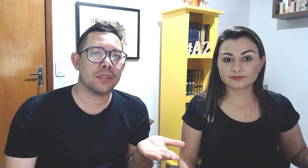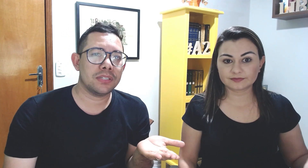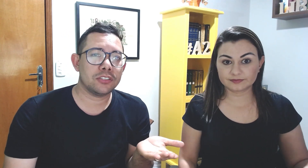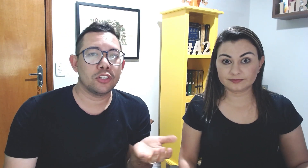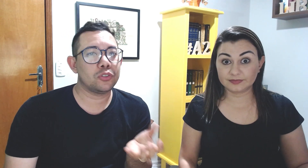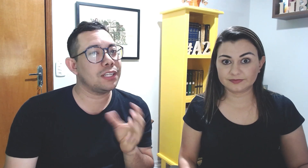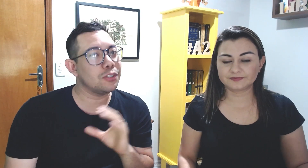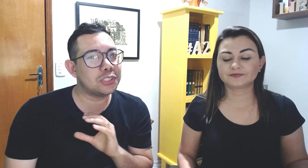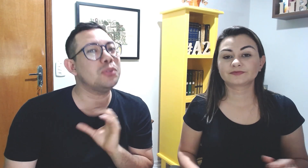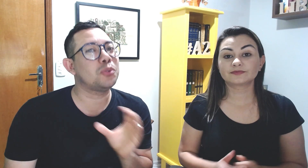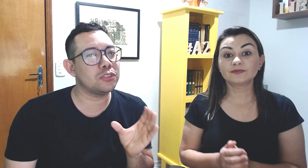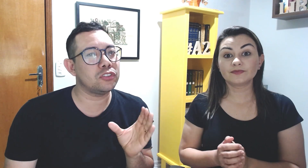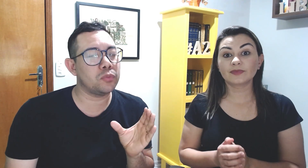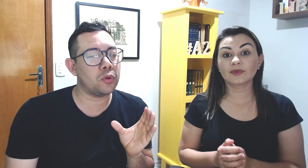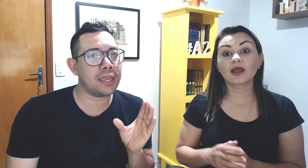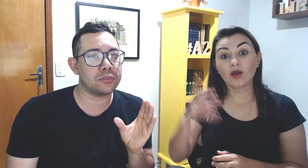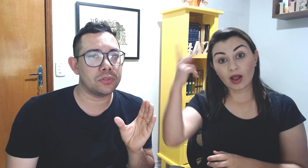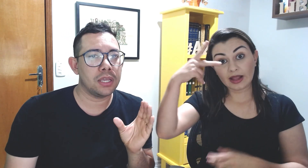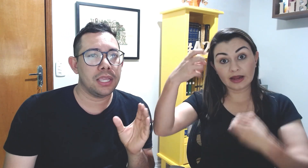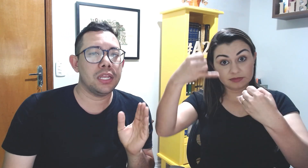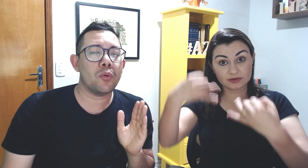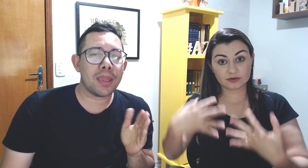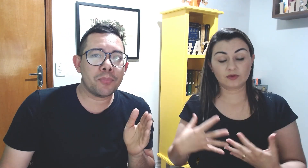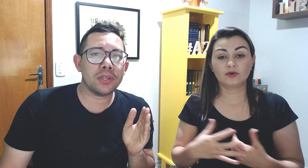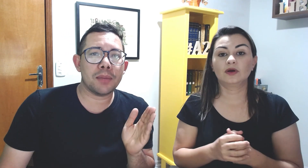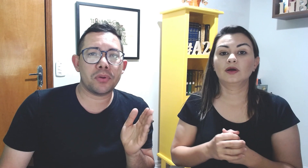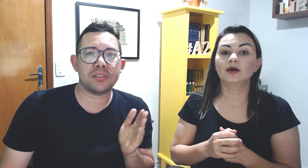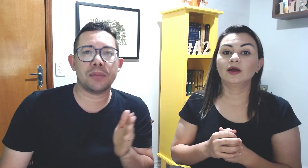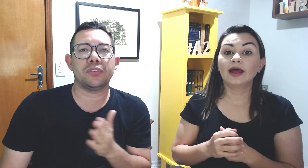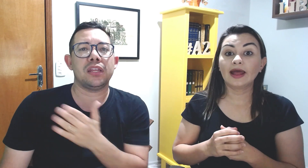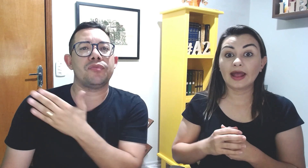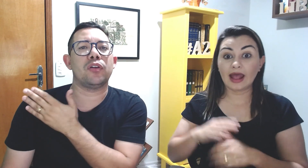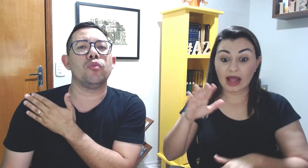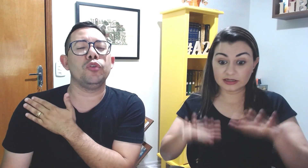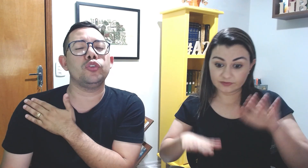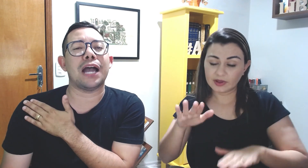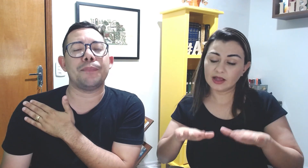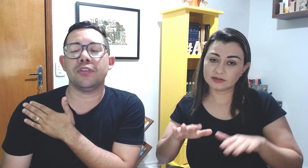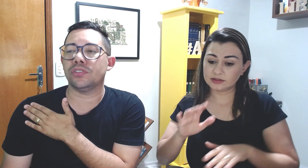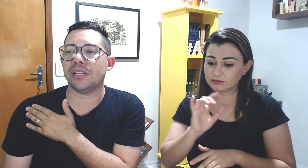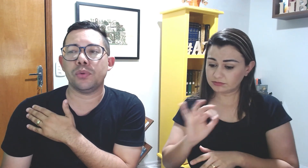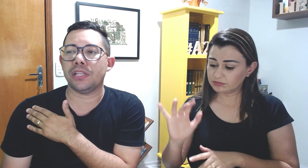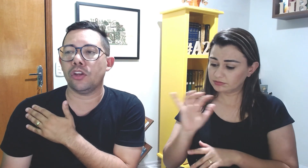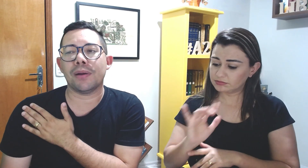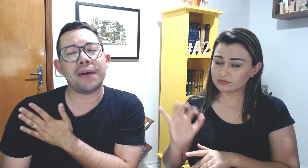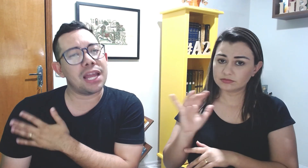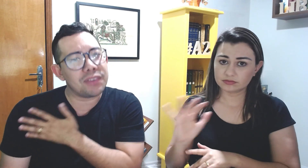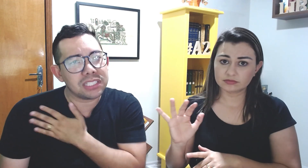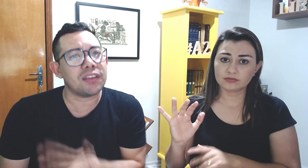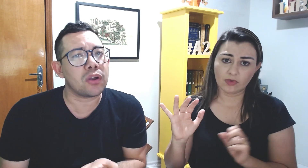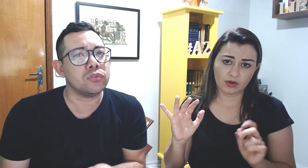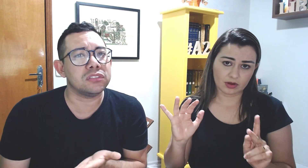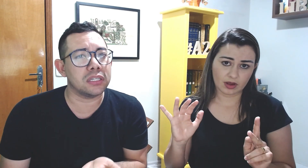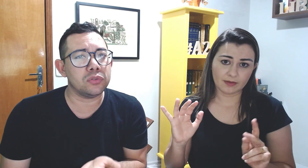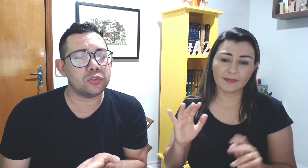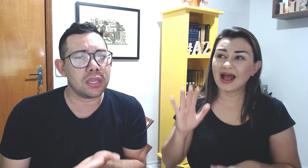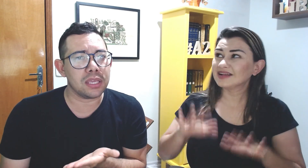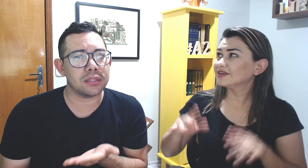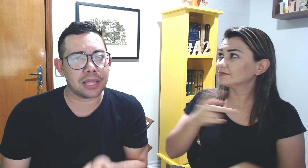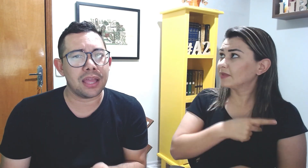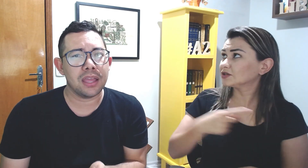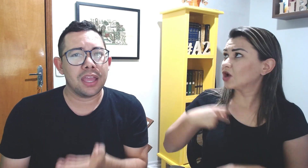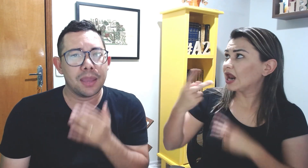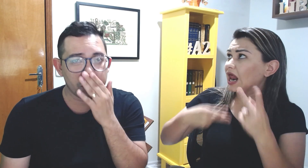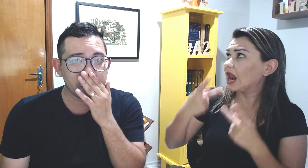utilizar, certo? Só que não são todos os momentos. E não é porque, por exemplo, ele falou muito rápido e você não entendeu uma palavra que você vai ficar usando isso